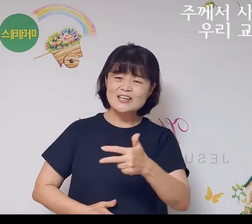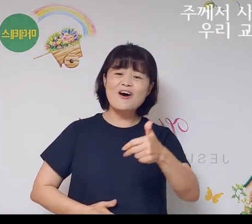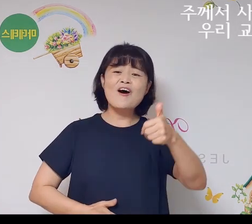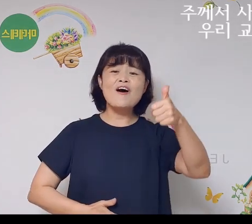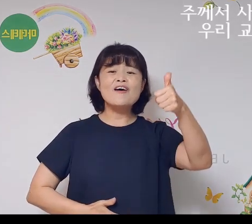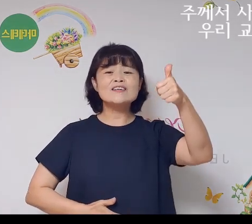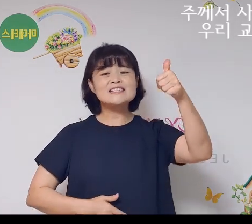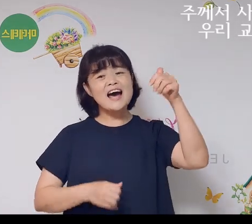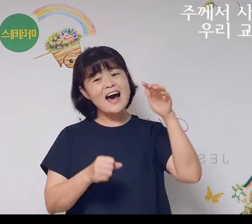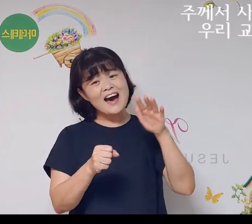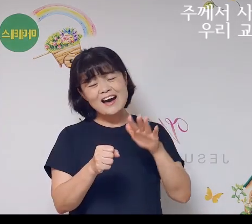주께서